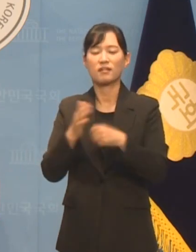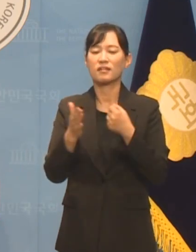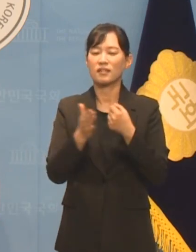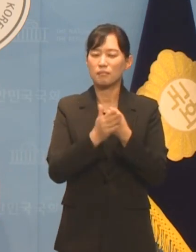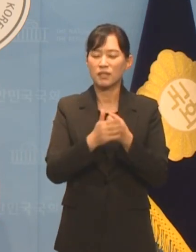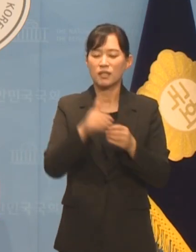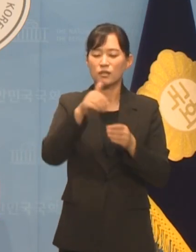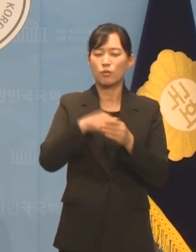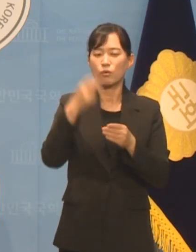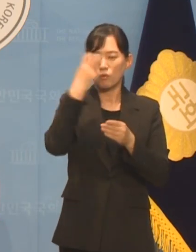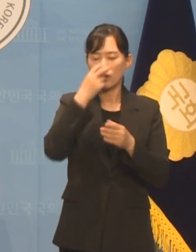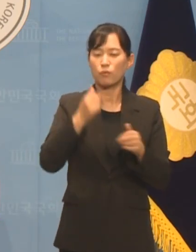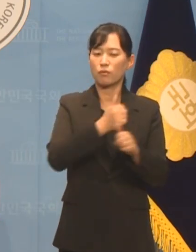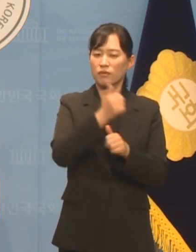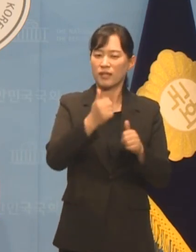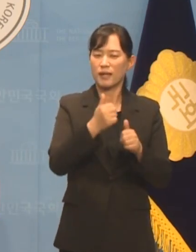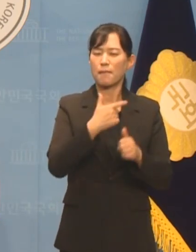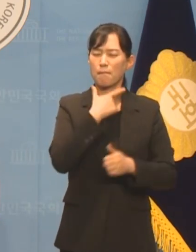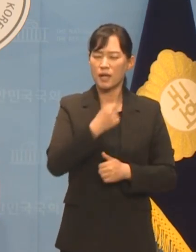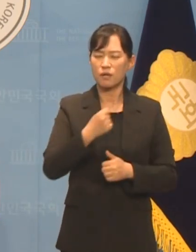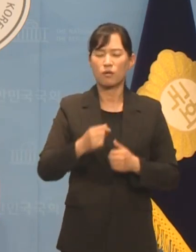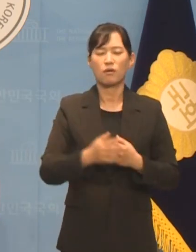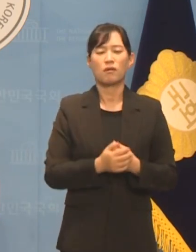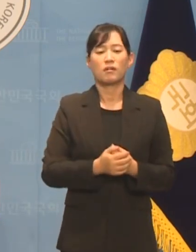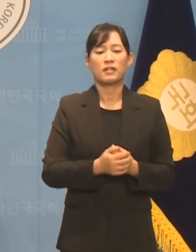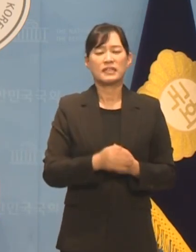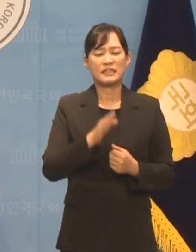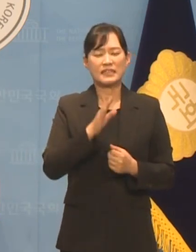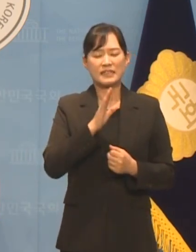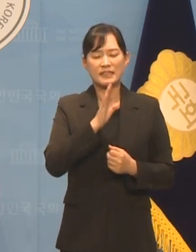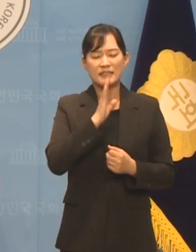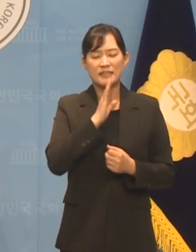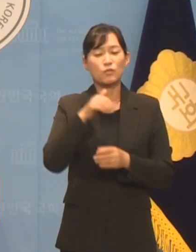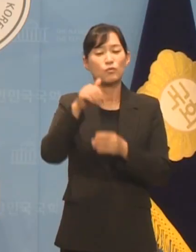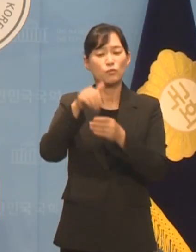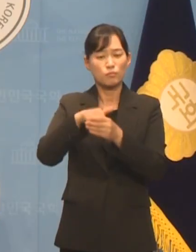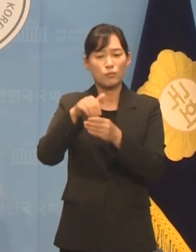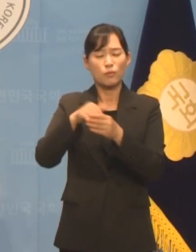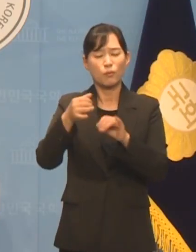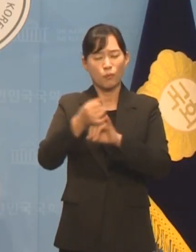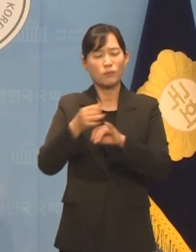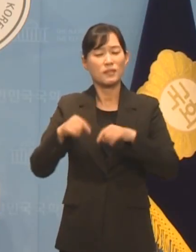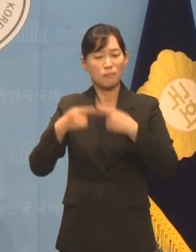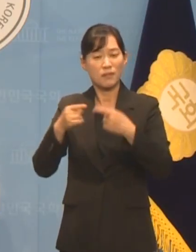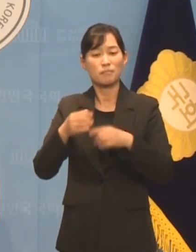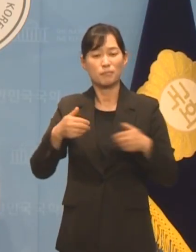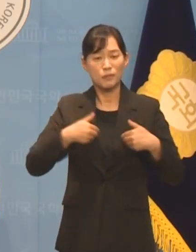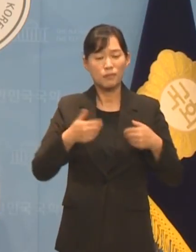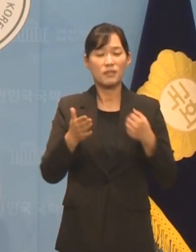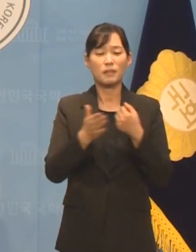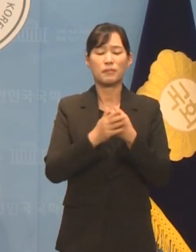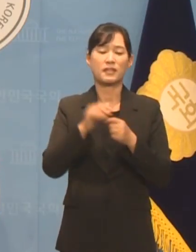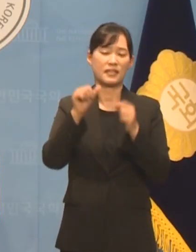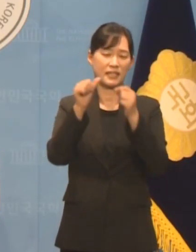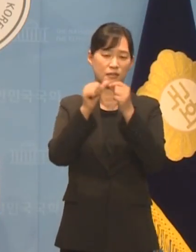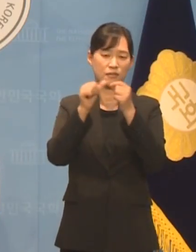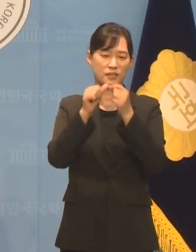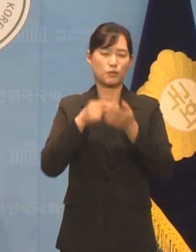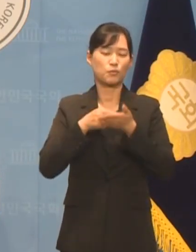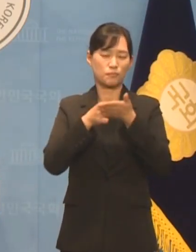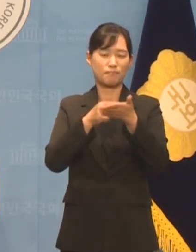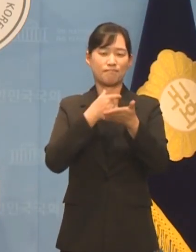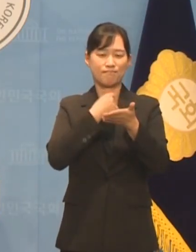선관위에 또는 모든 국민들이 바라는 바 민주주의의 근본 실천하는 방법이라고 생각합니다. 그래서 5가지 요구를